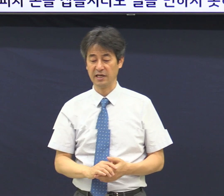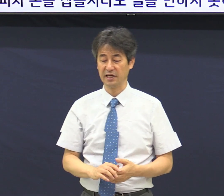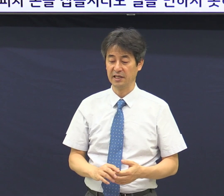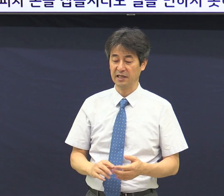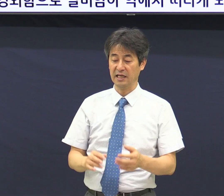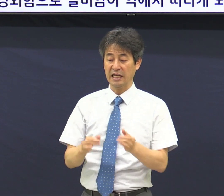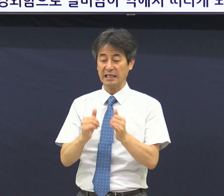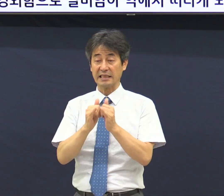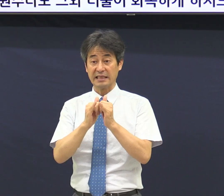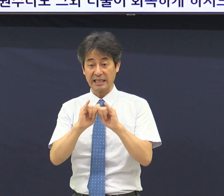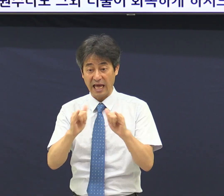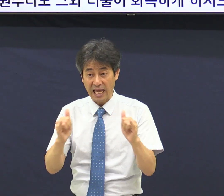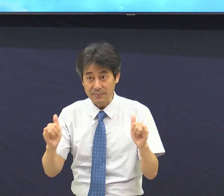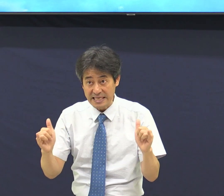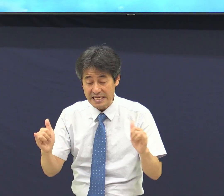있습니다.